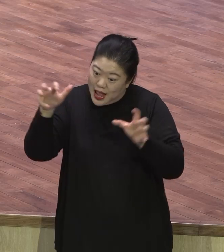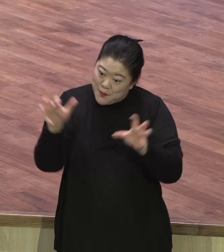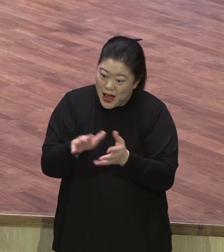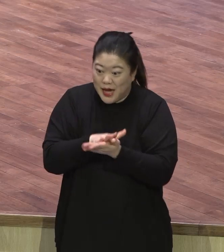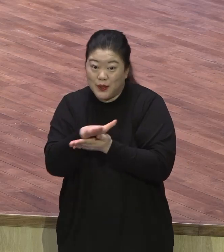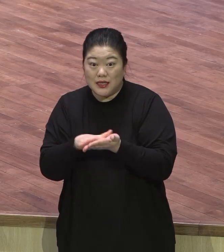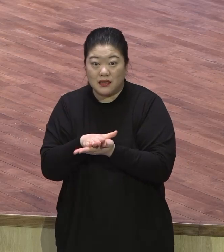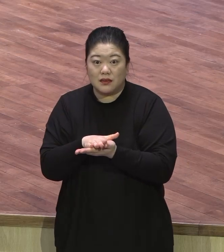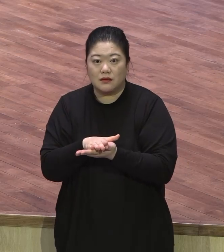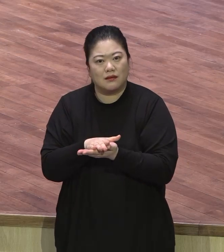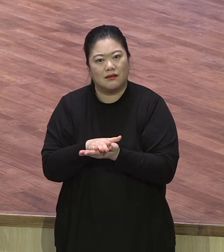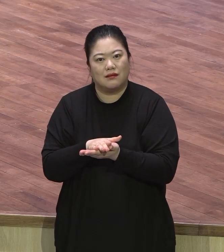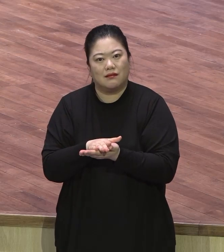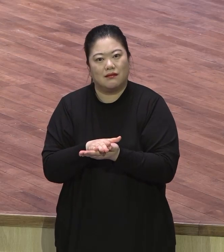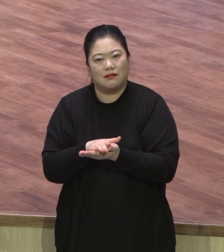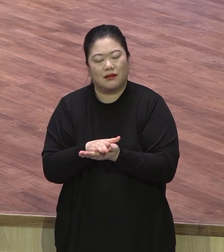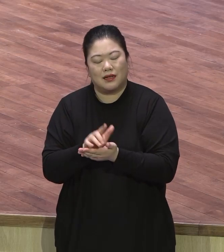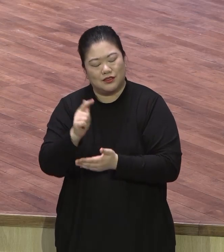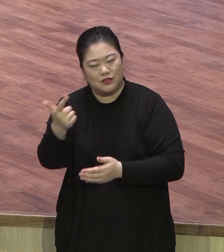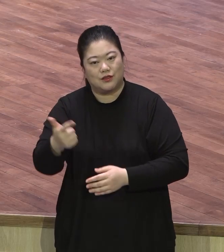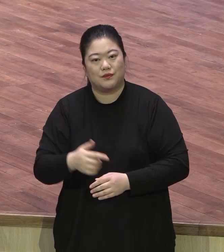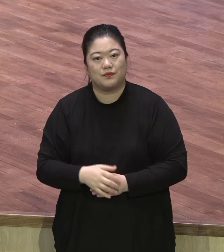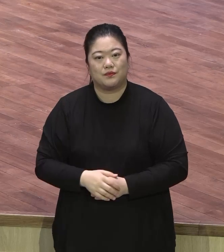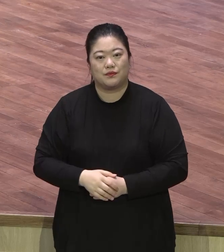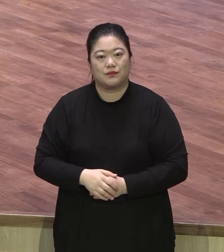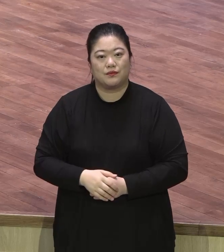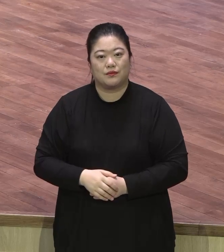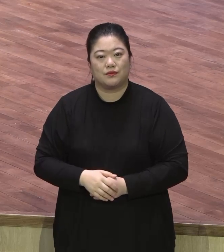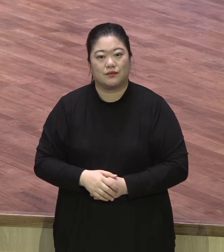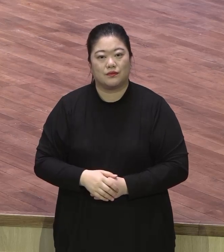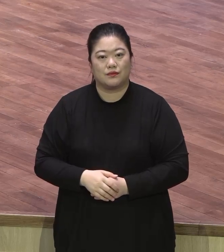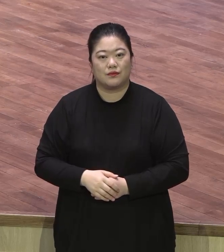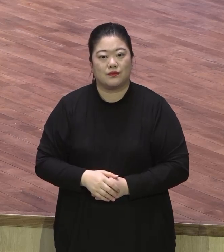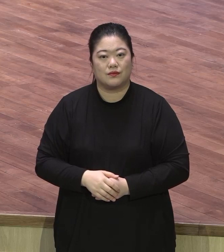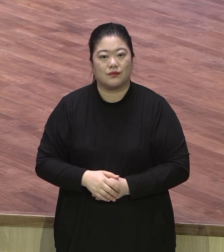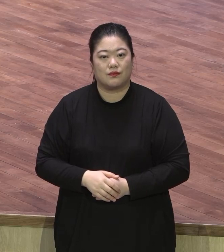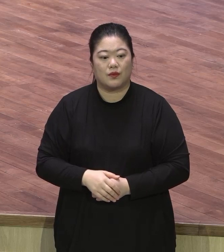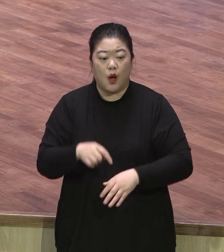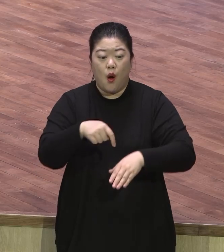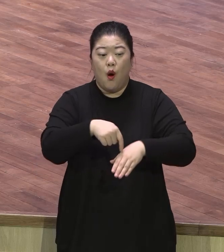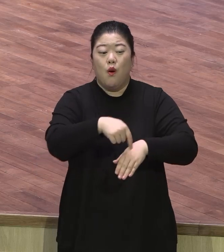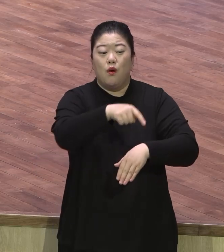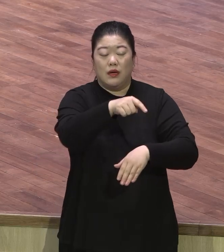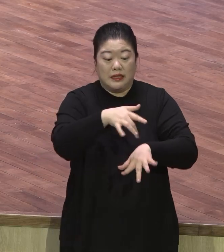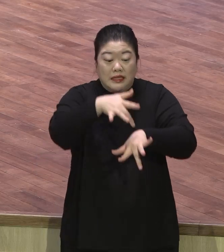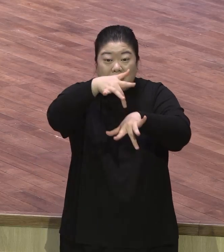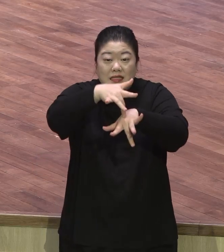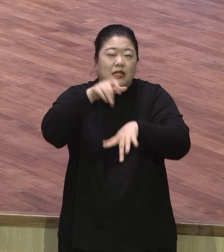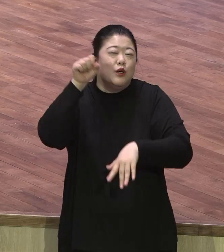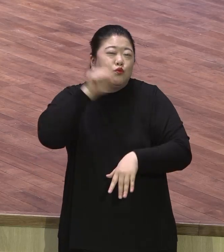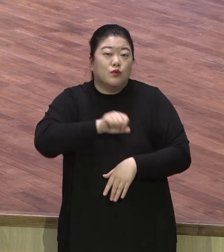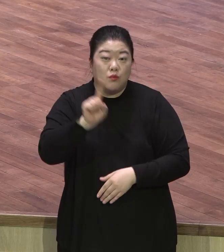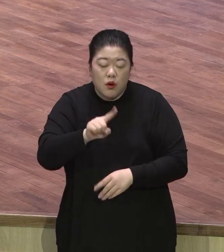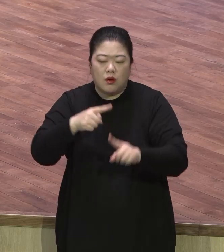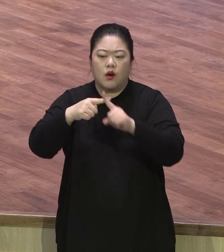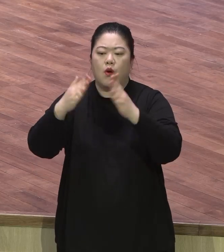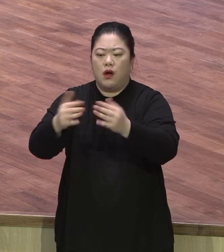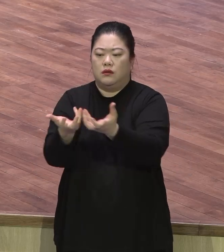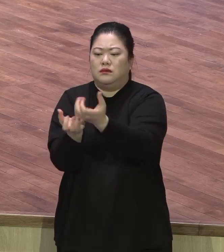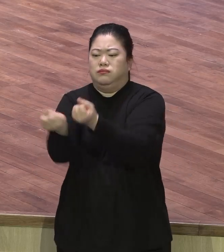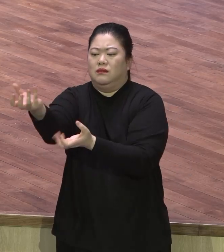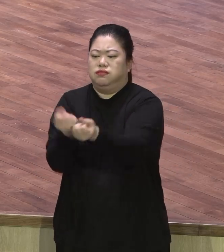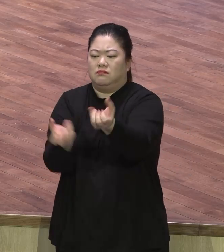시험을 줍니다 교회 교회 시험을 마귀가 돌아와 마귀 신부라는 것들을 해가지고 교회 쪼개 버려요 한국교회가 성교